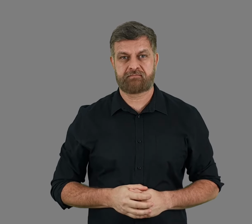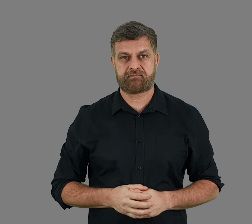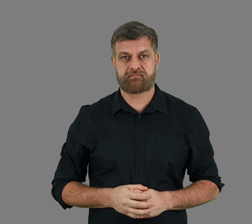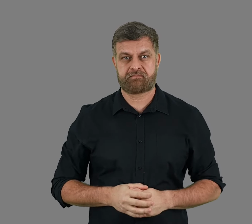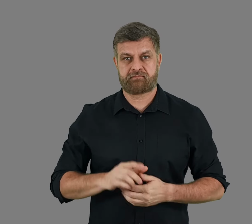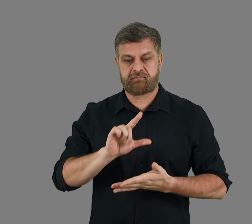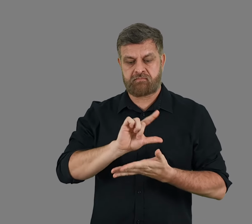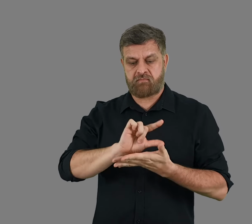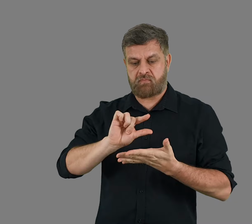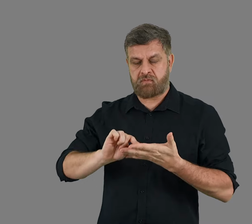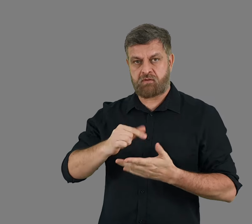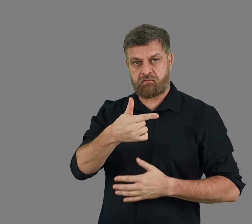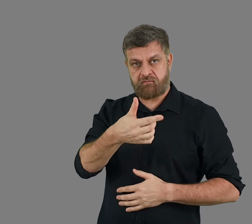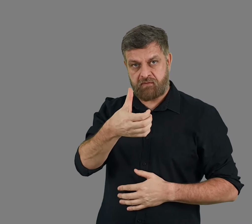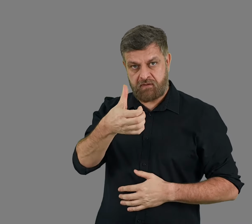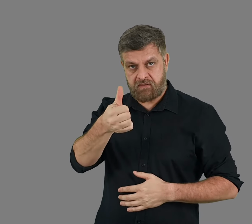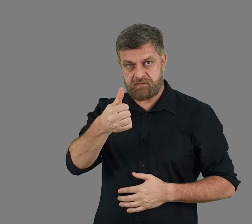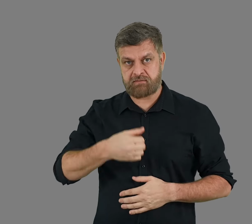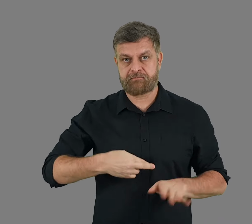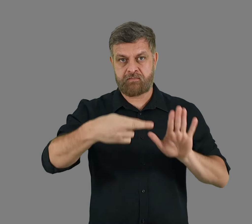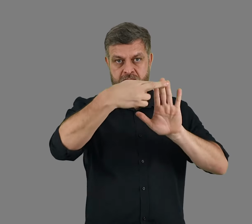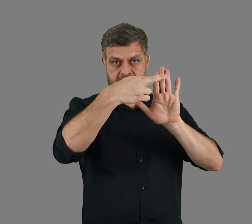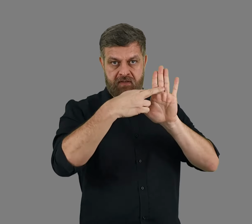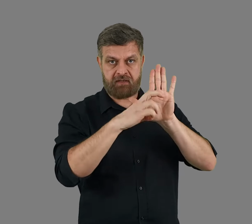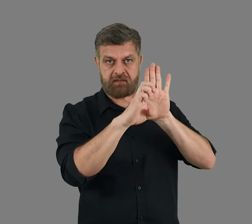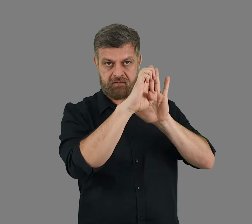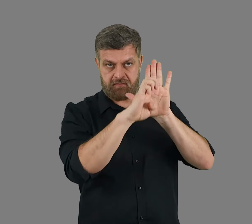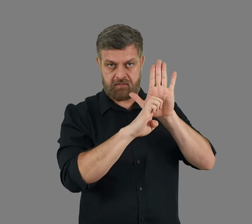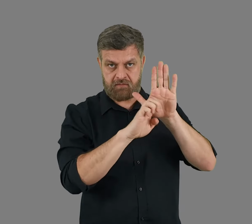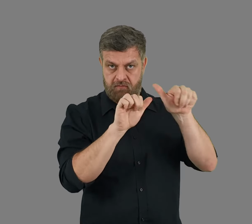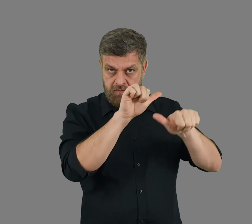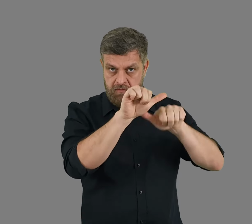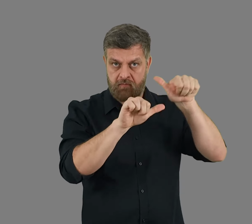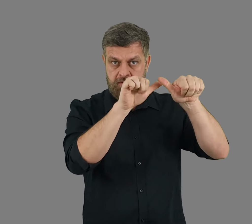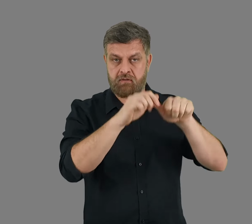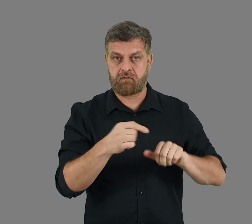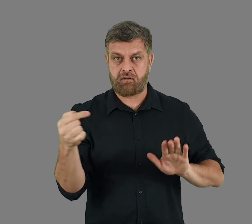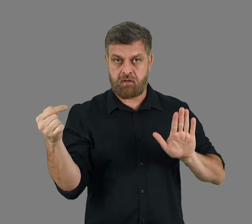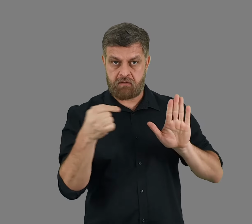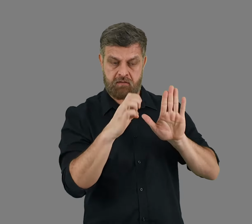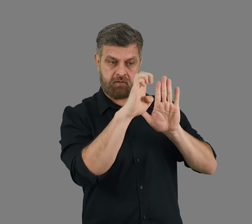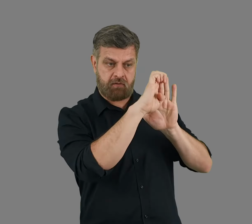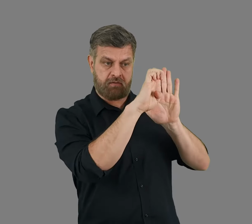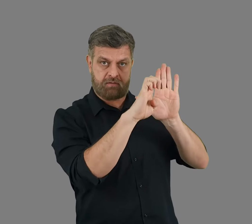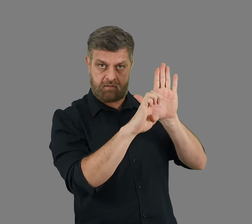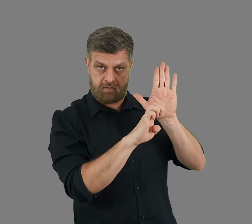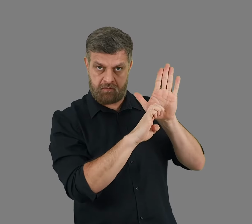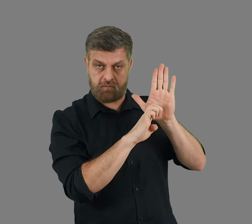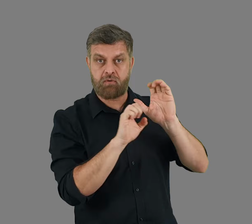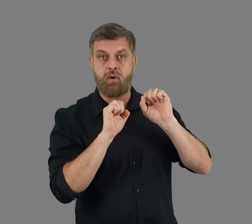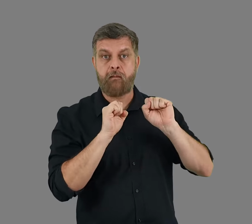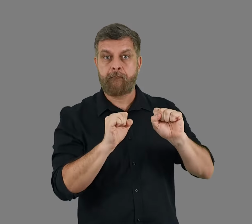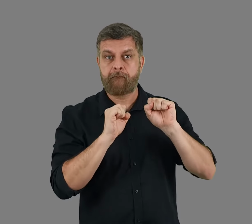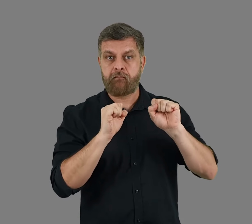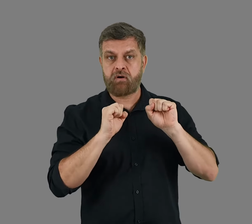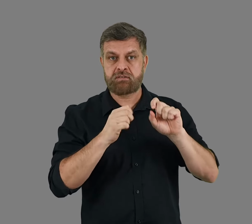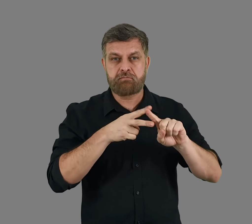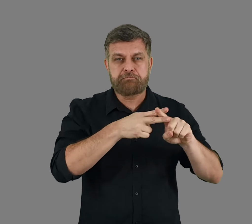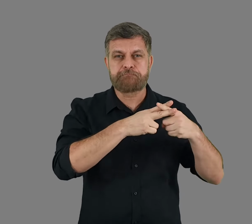Artigo 26. Da reforma estatutária. O presente Estatuto Social poderá ser reformado no tocante